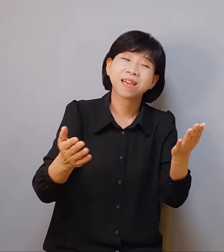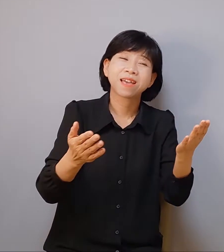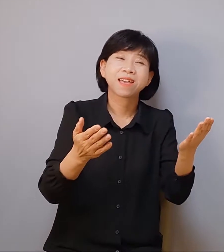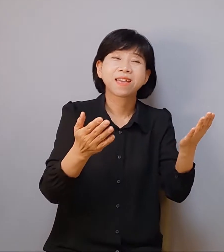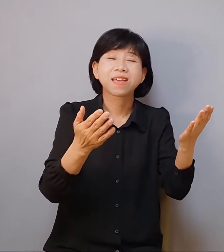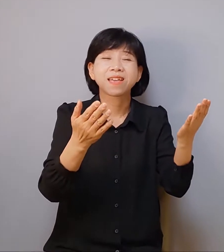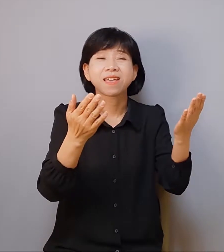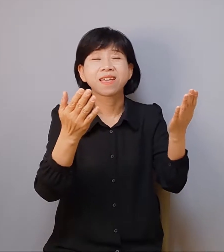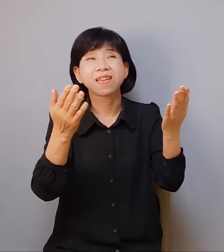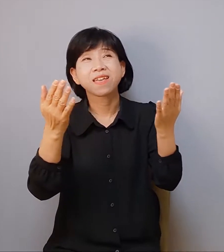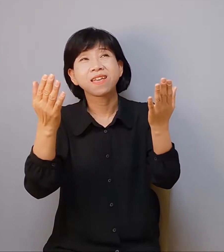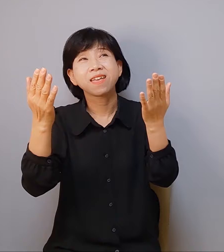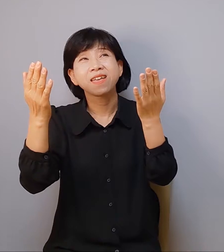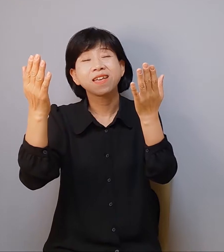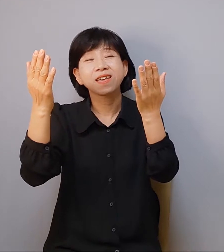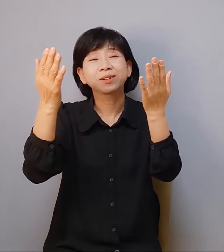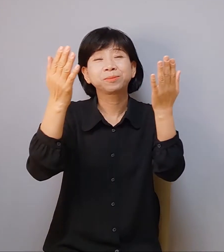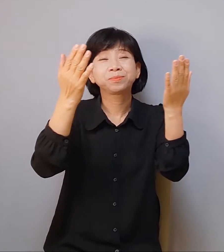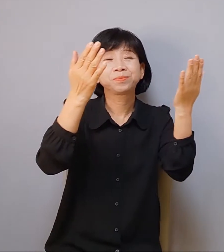찬미해.